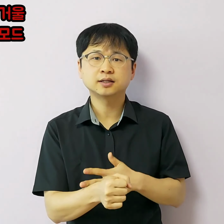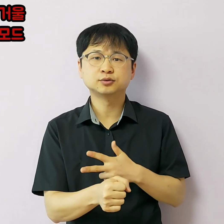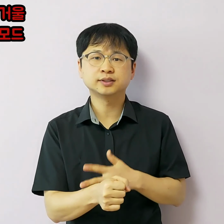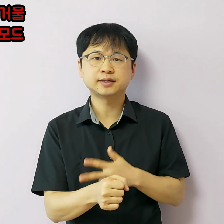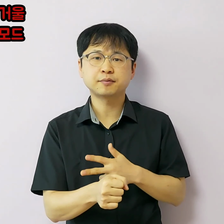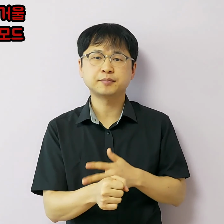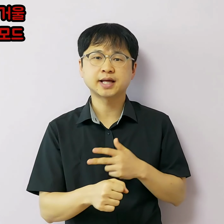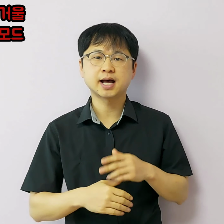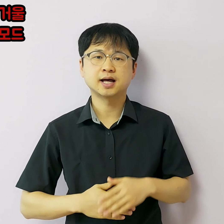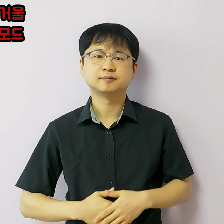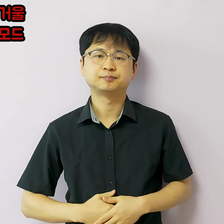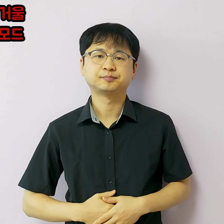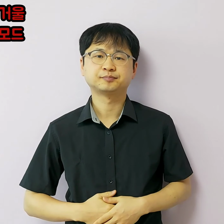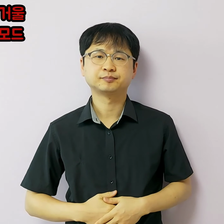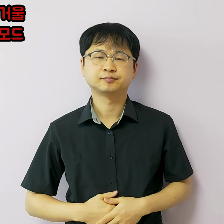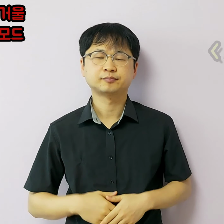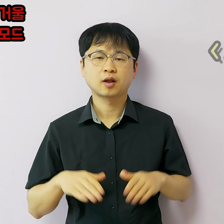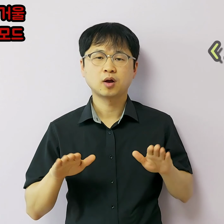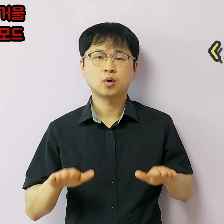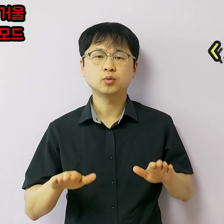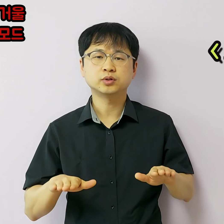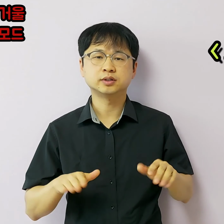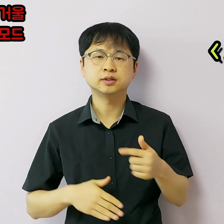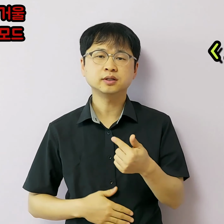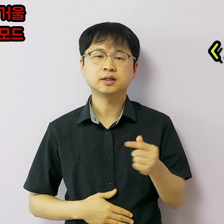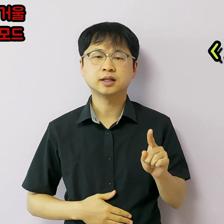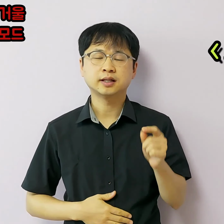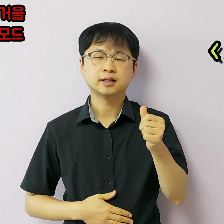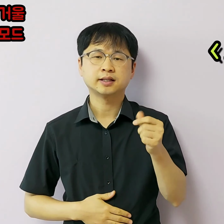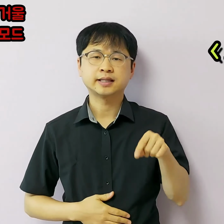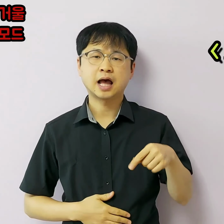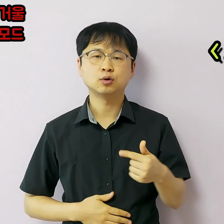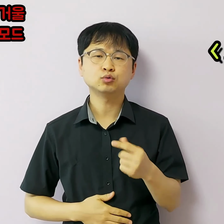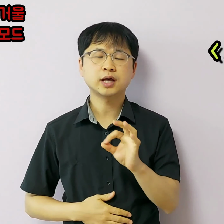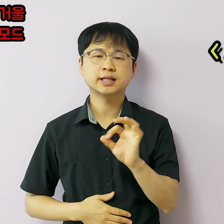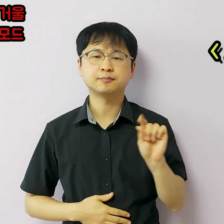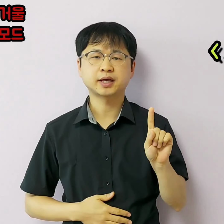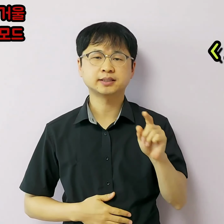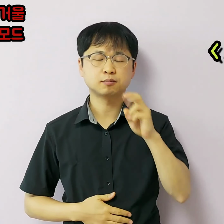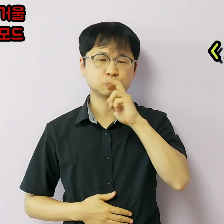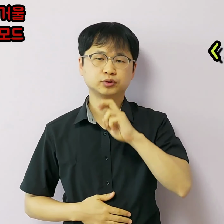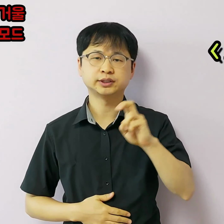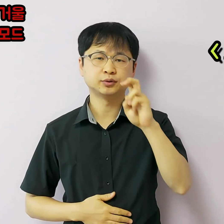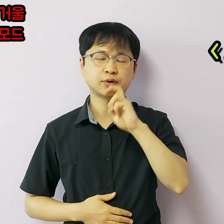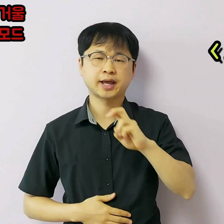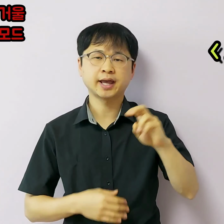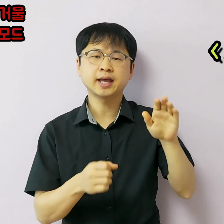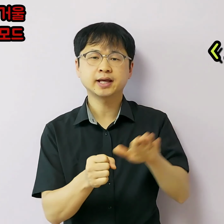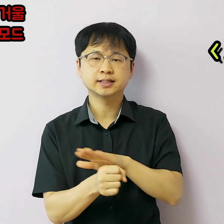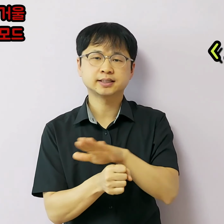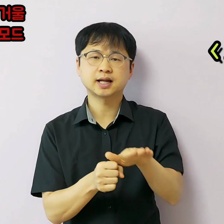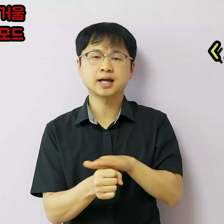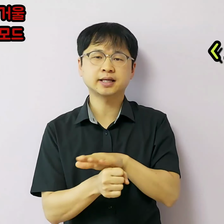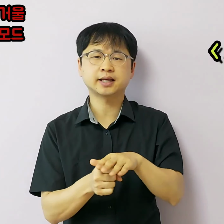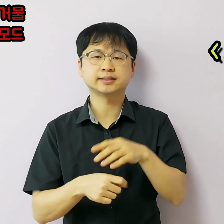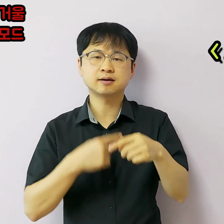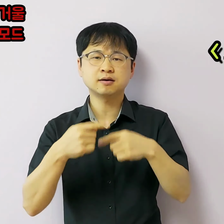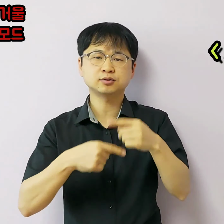안녕하십니까, 준원쌤입니다. 오늘은 나훈아님께서 부르신 노래 사랑에 대해서